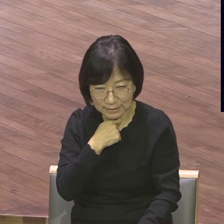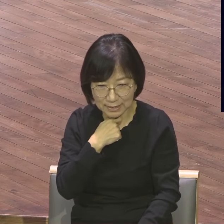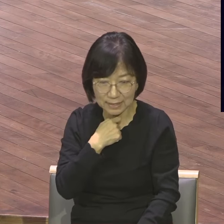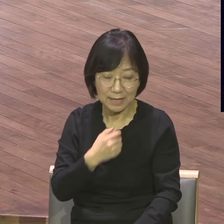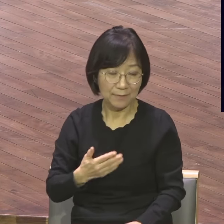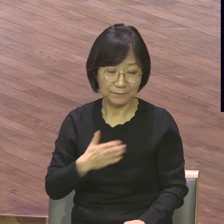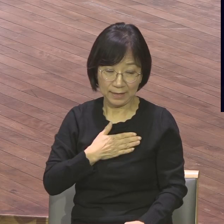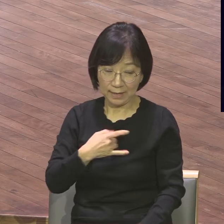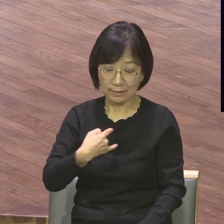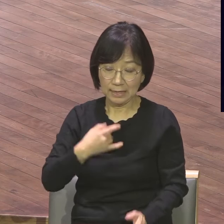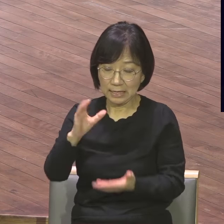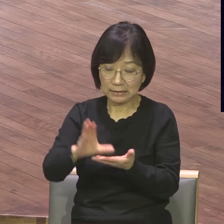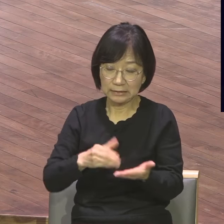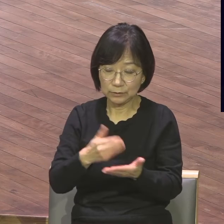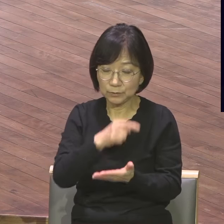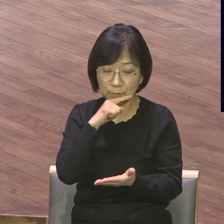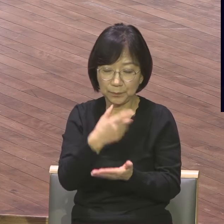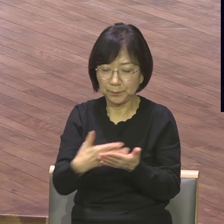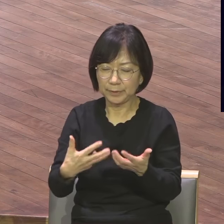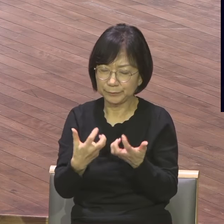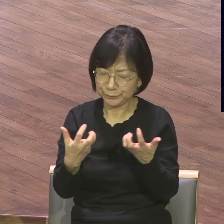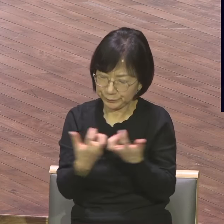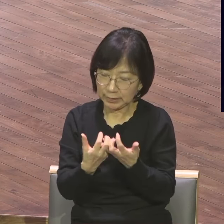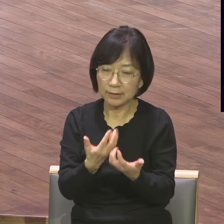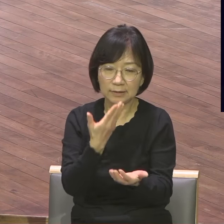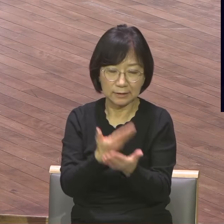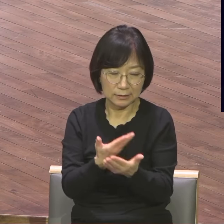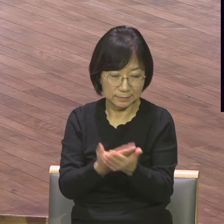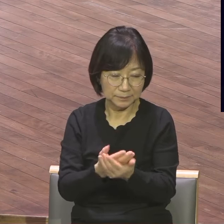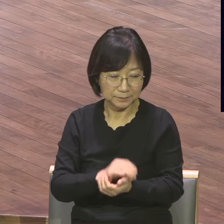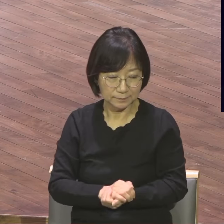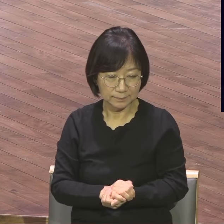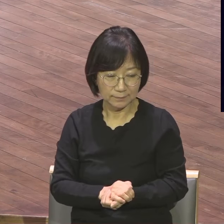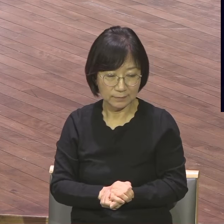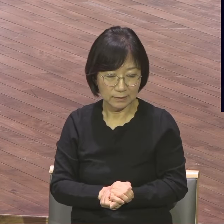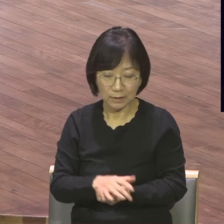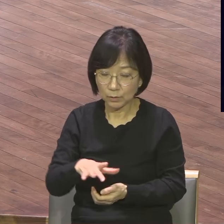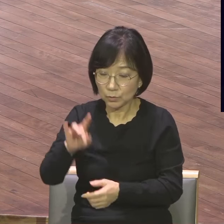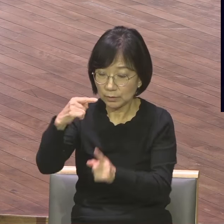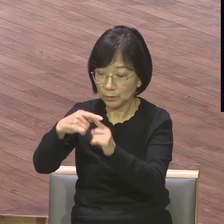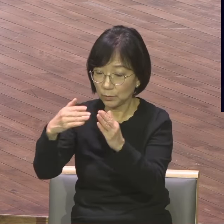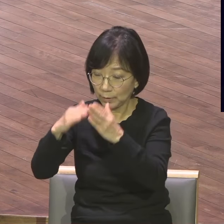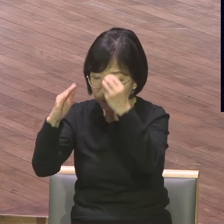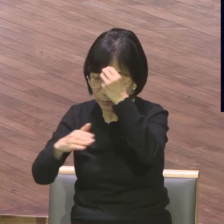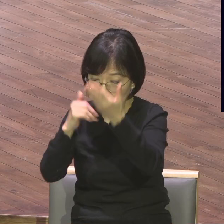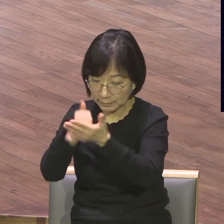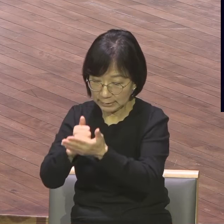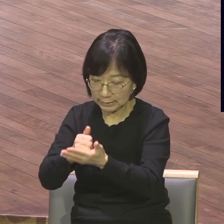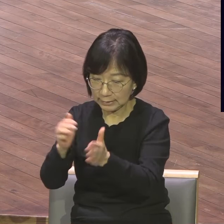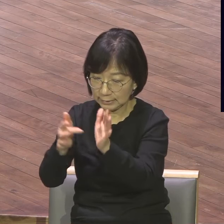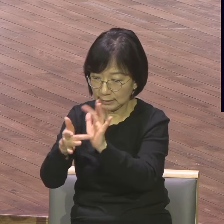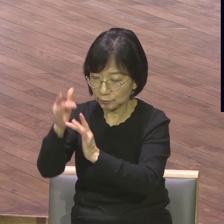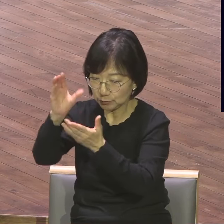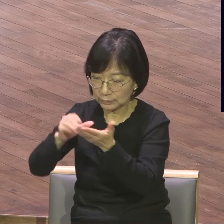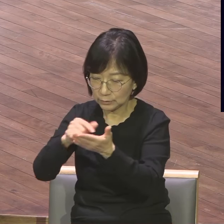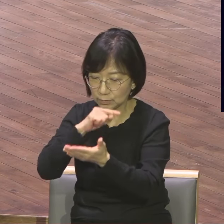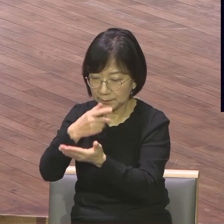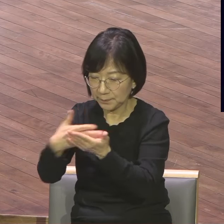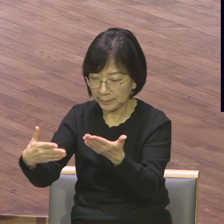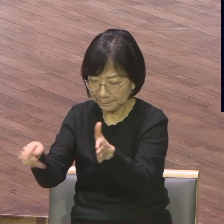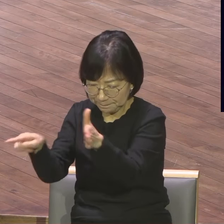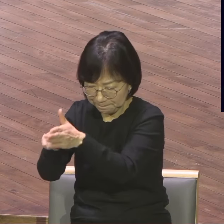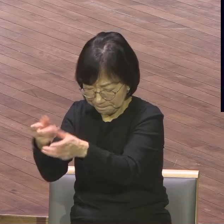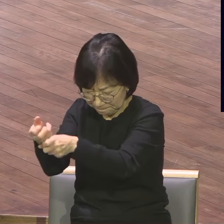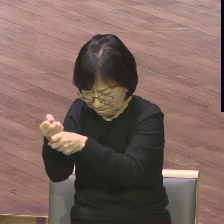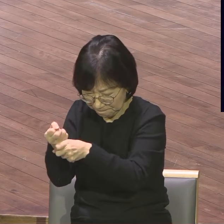그리스도의 피로 충만케 하여 주옵소서. 초대교회 성도들이 이 피를 의지하면서 죽어간 것처럼 희생한 것처럼 나도 이